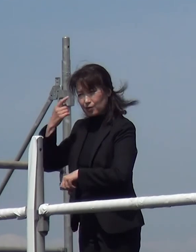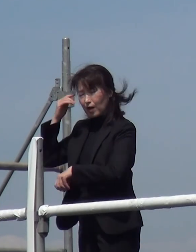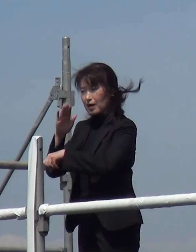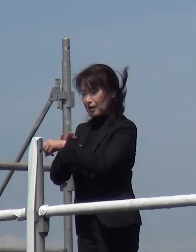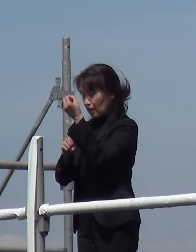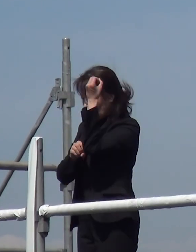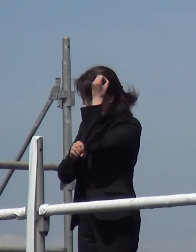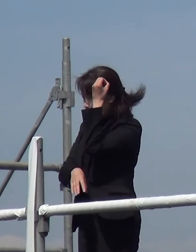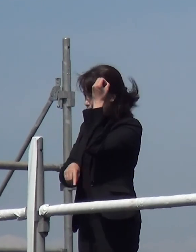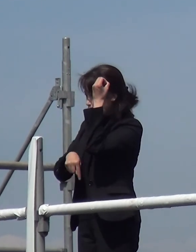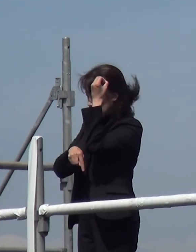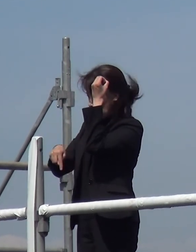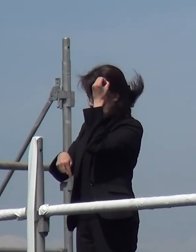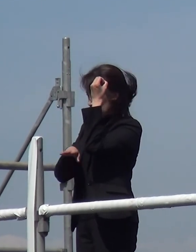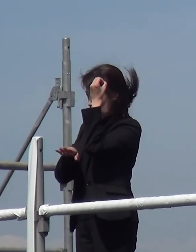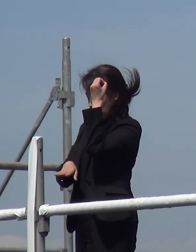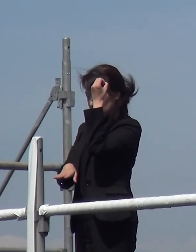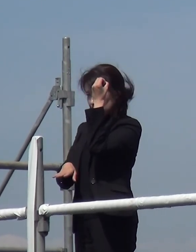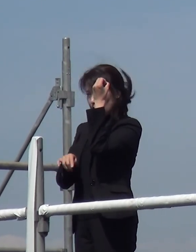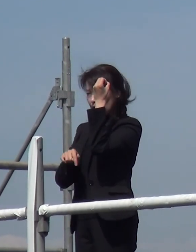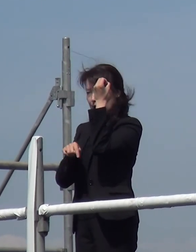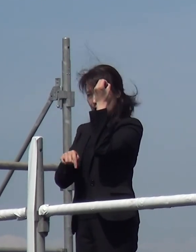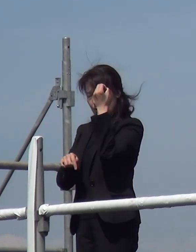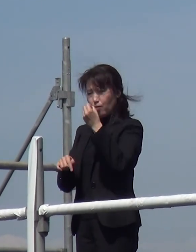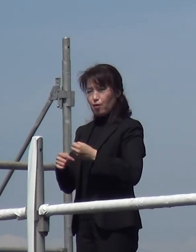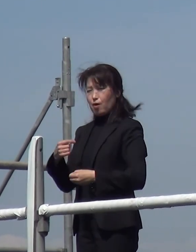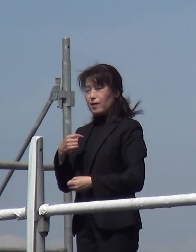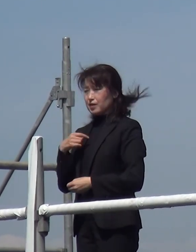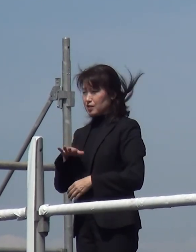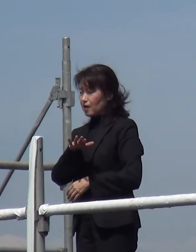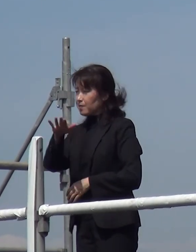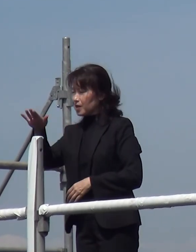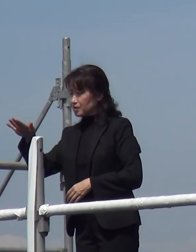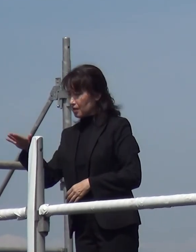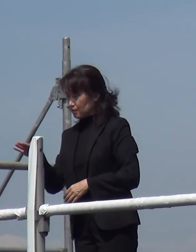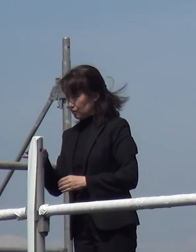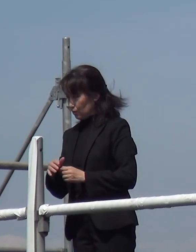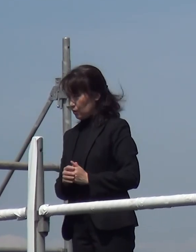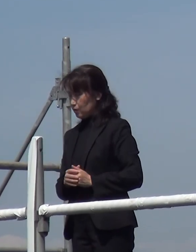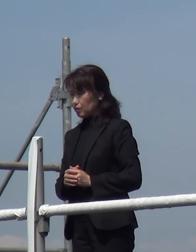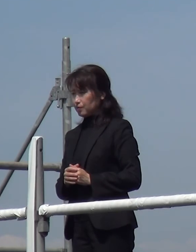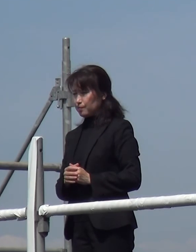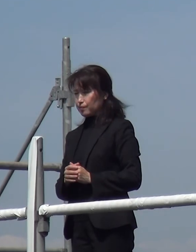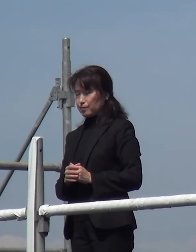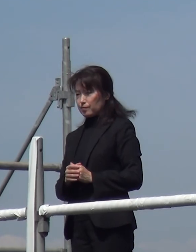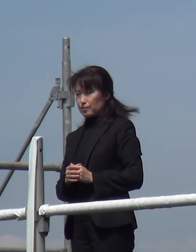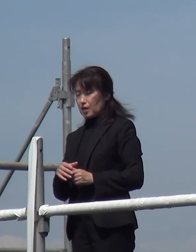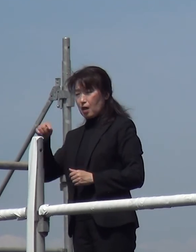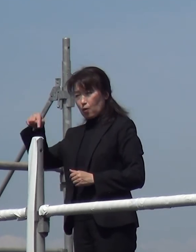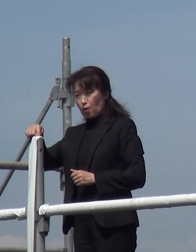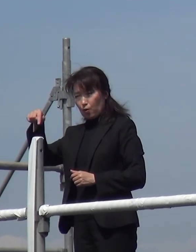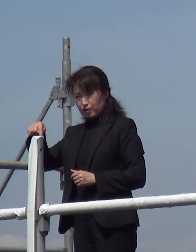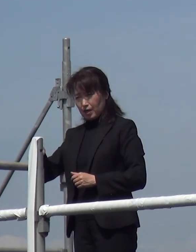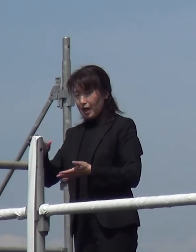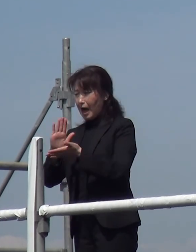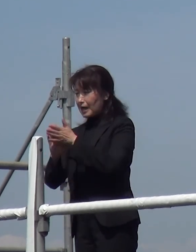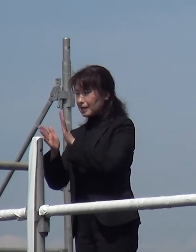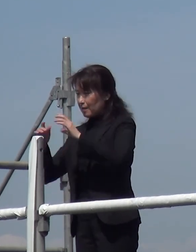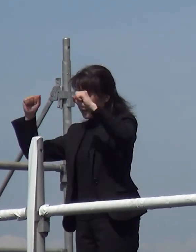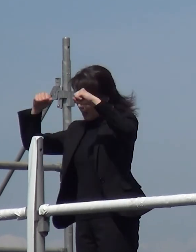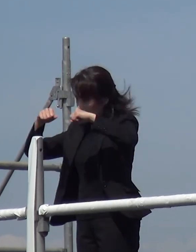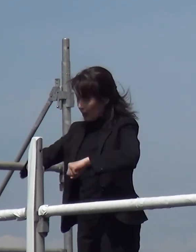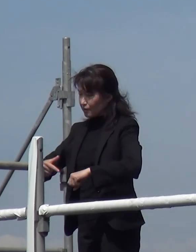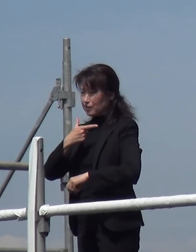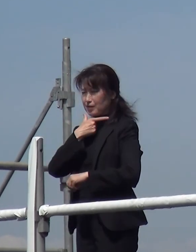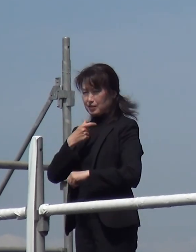本にあるものです。それを私は皆さんとここで改めて確認